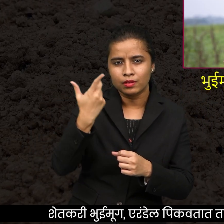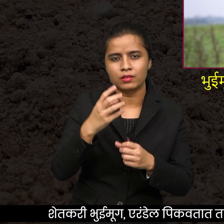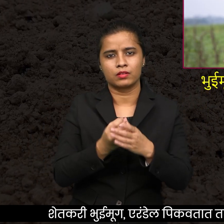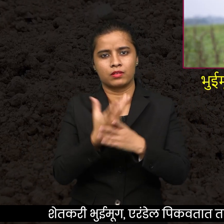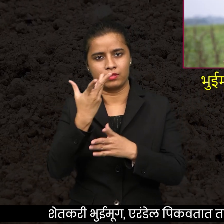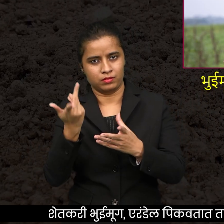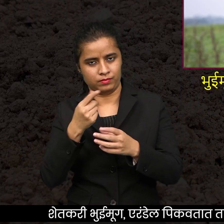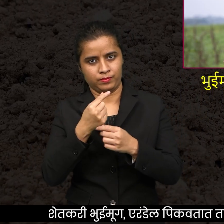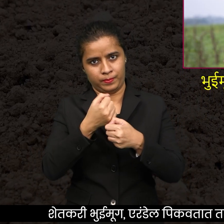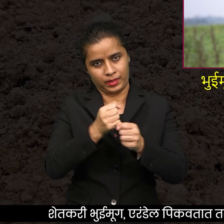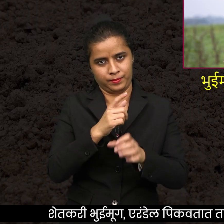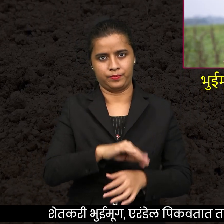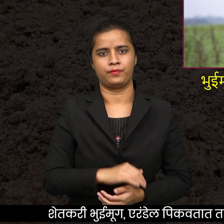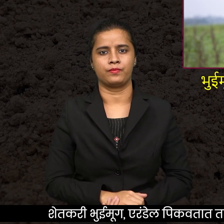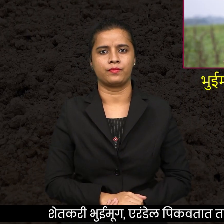जातो.